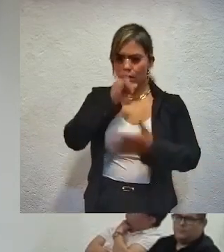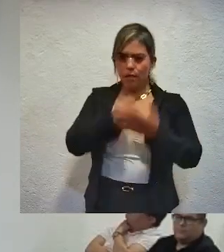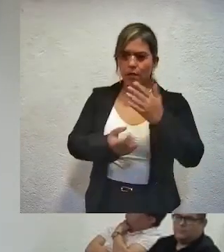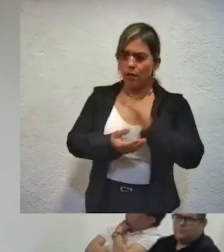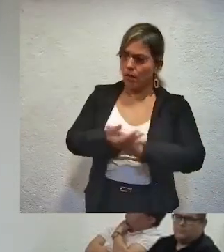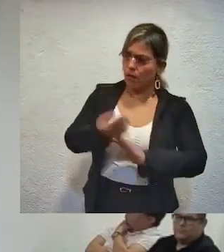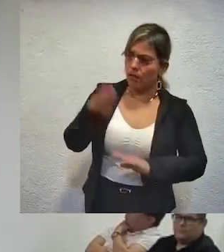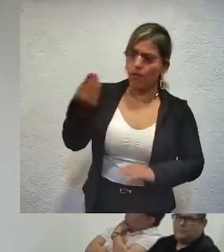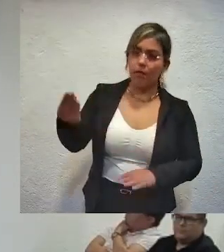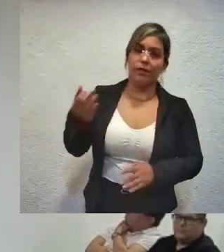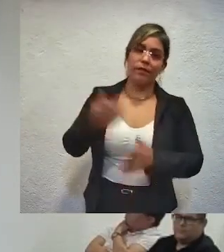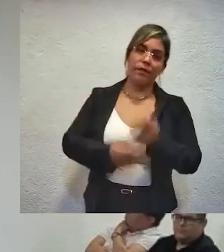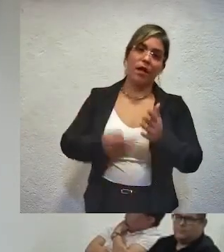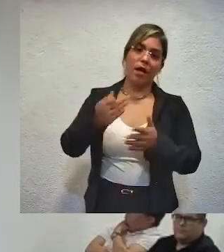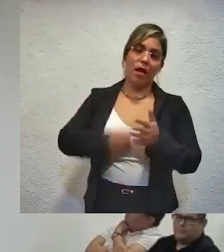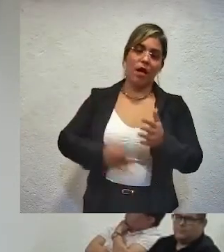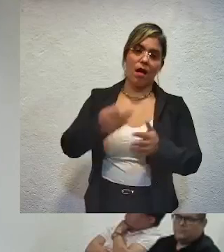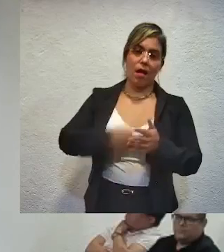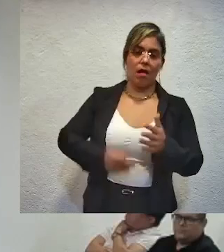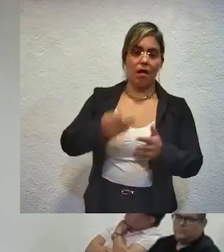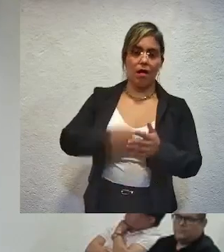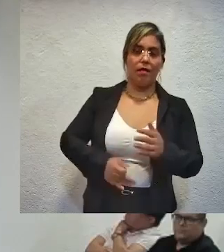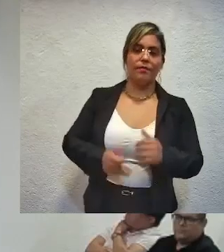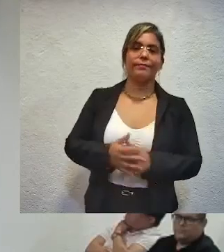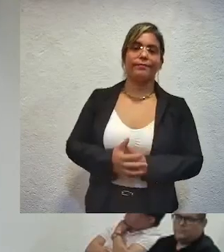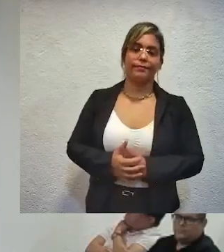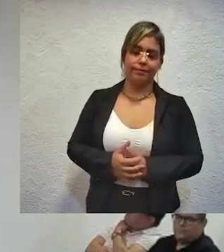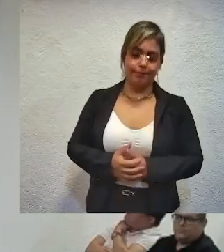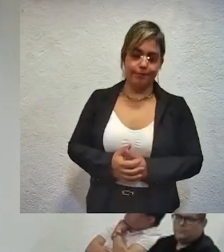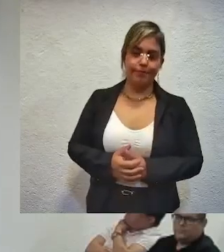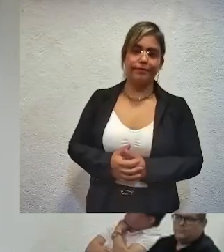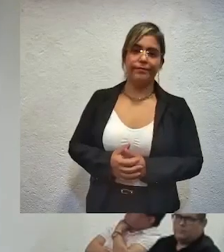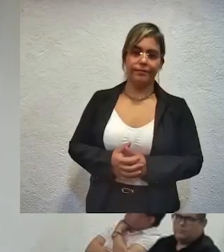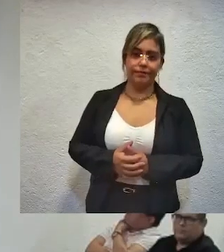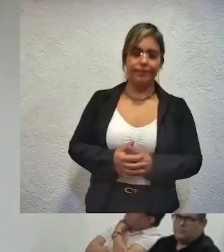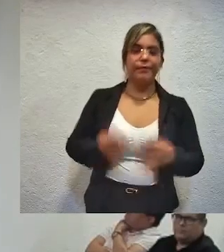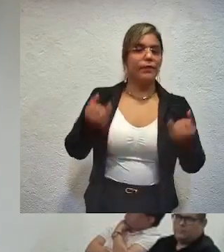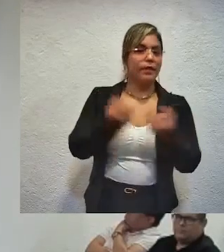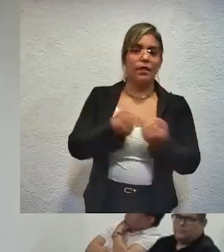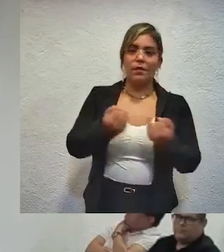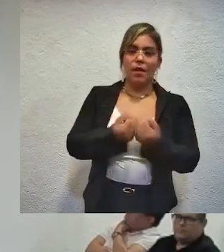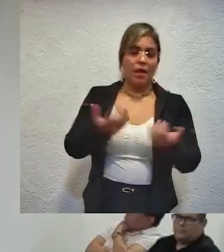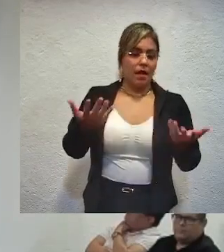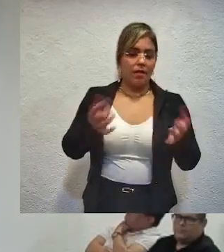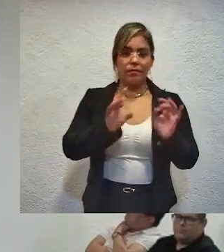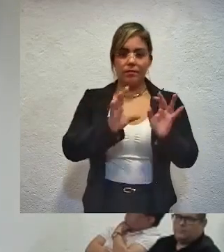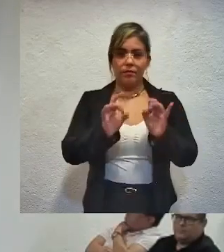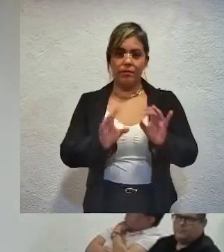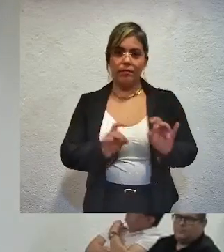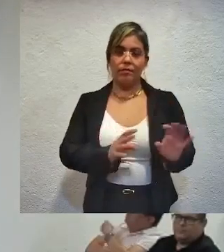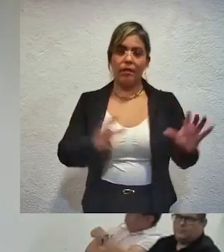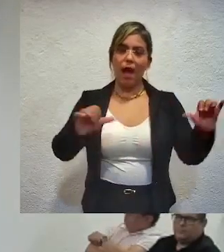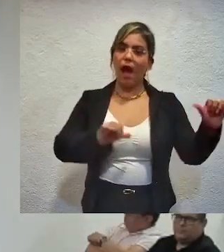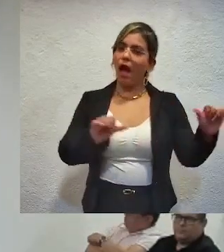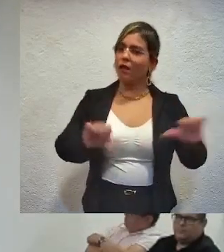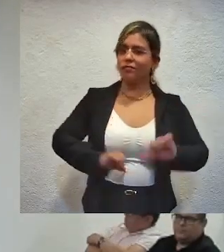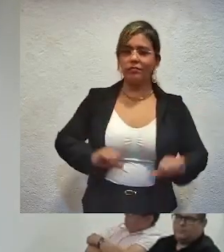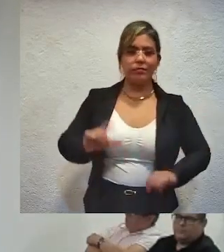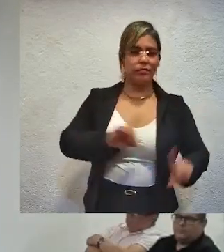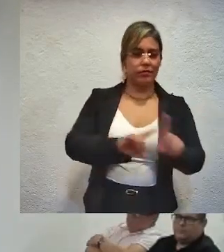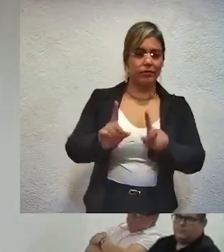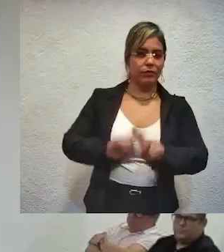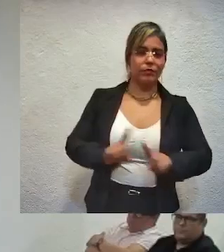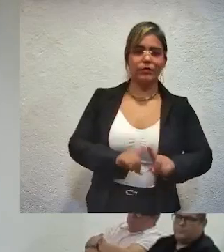de las cuales indica se generó dicho contexto. Tampoco se acreditaron los actos que el disconforme señala constituyen dicho